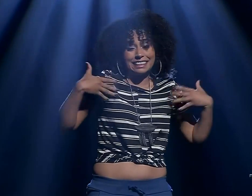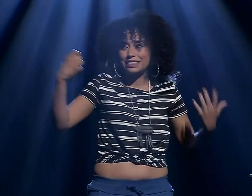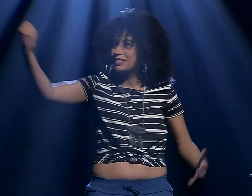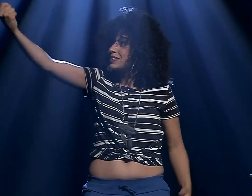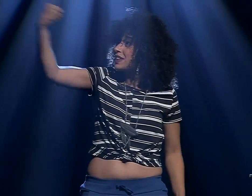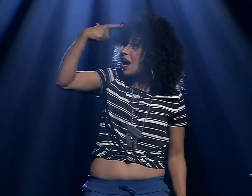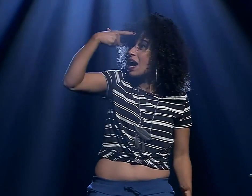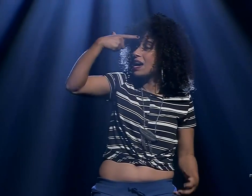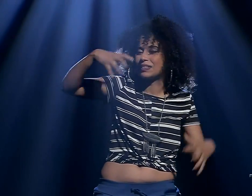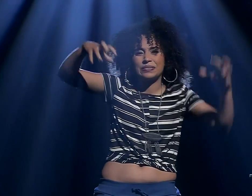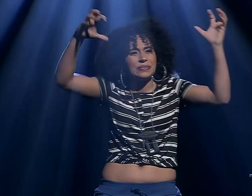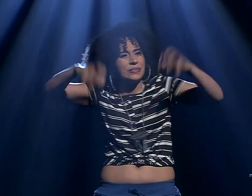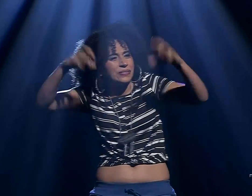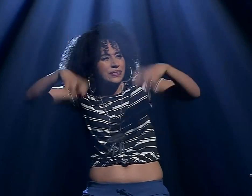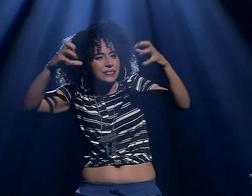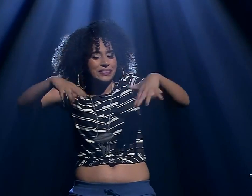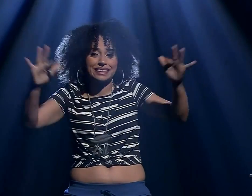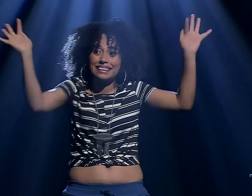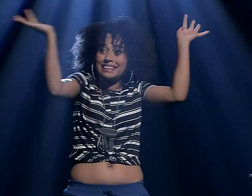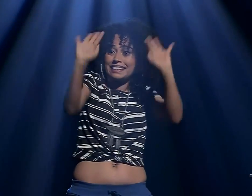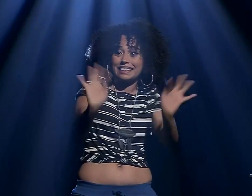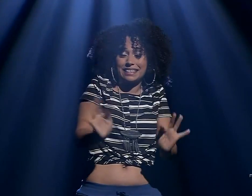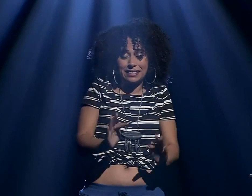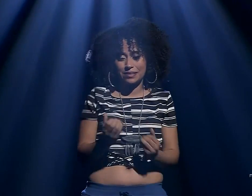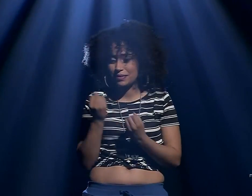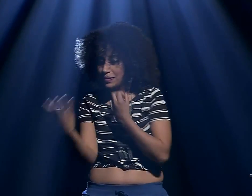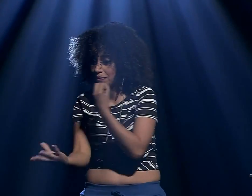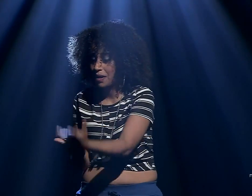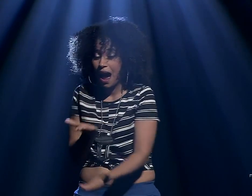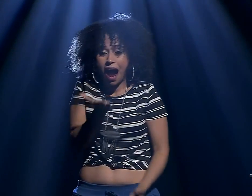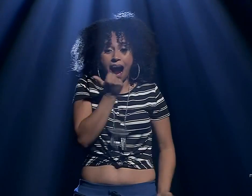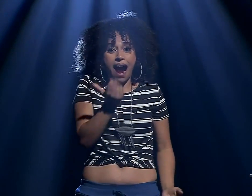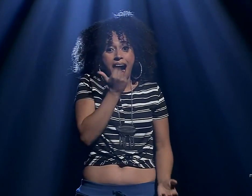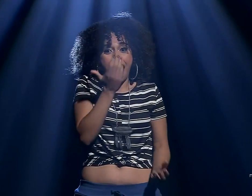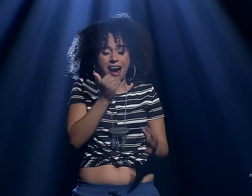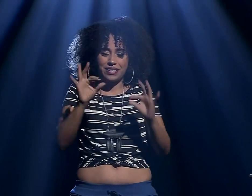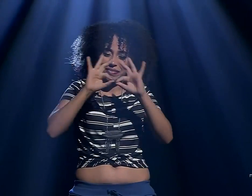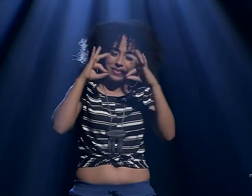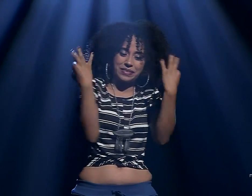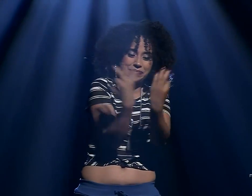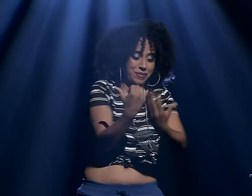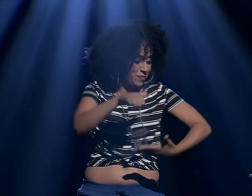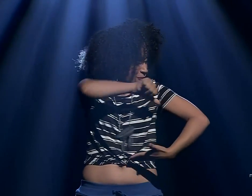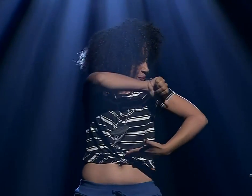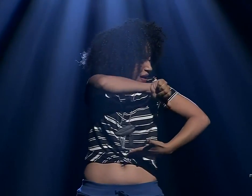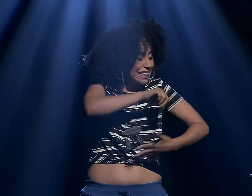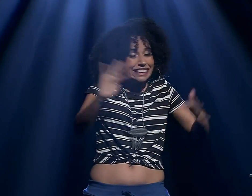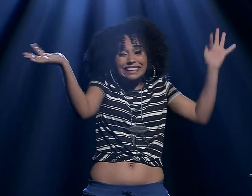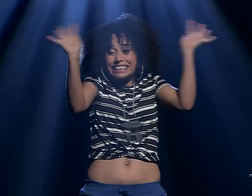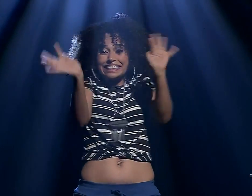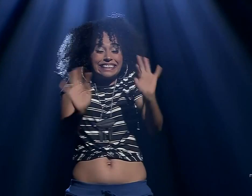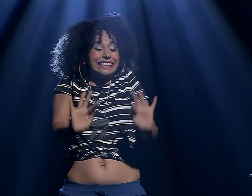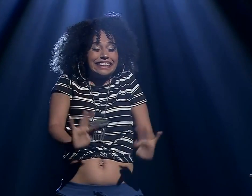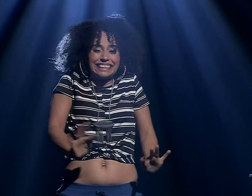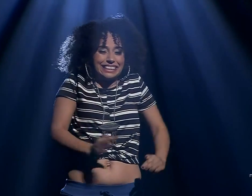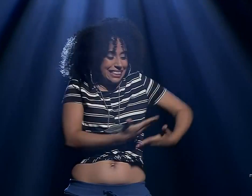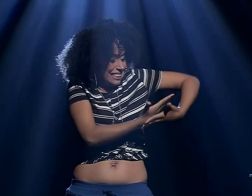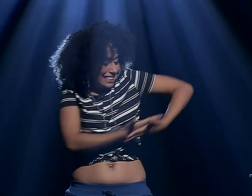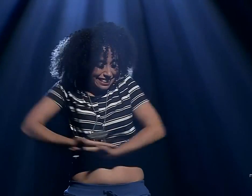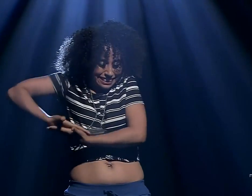delas em Dias de Sol em dias de chuva a família se alimentando bem felicidades sempre tem